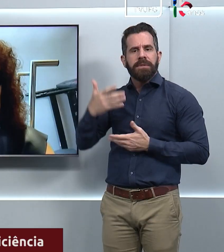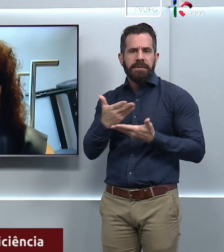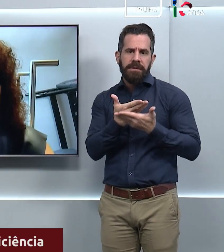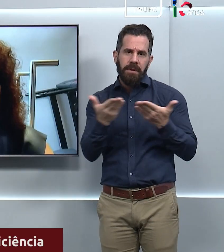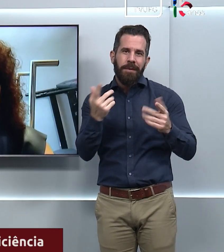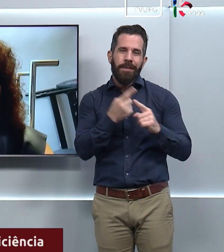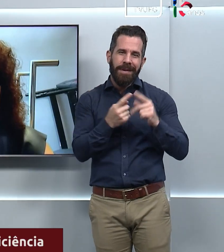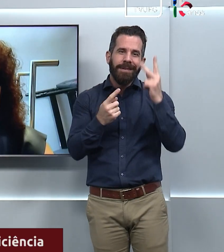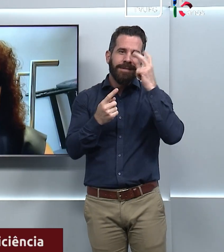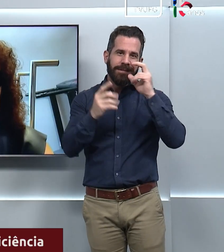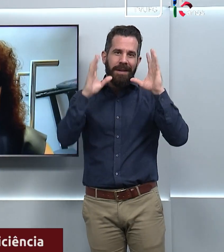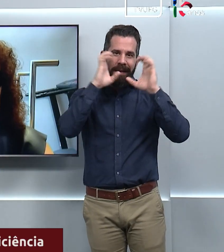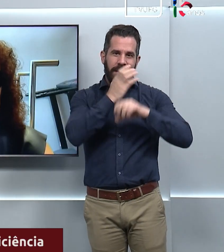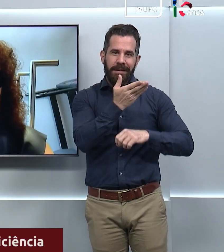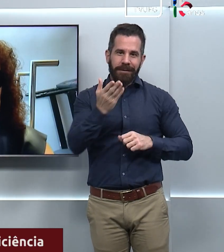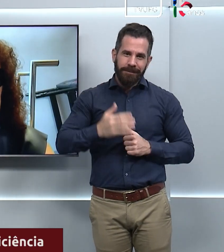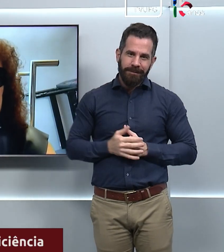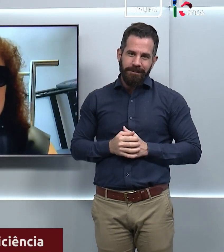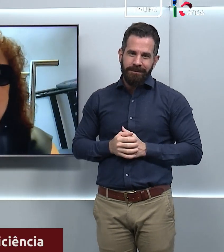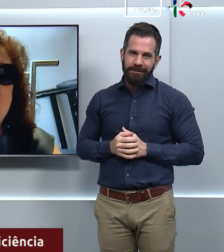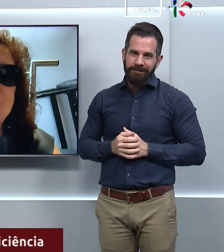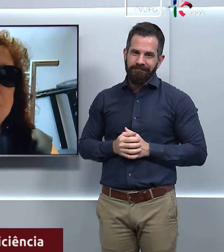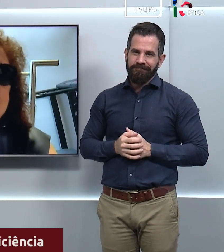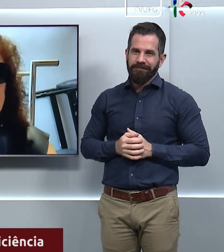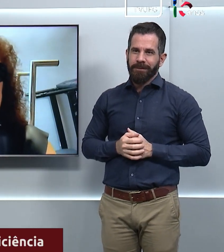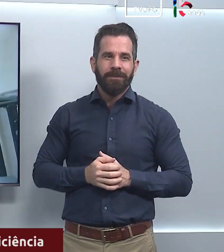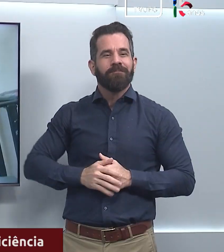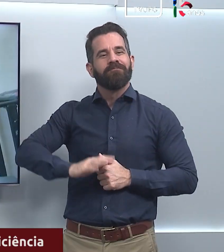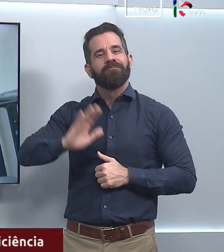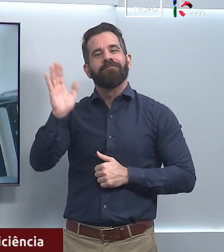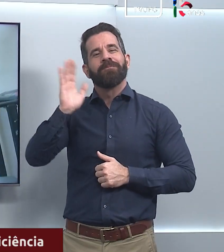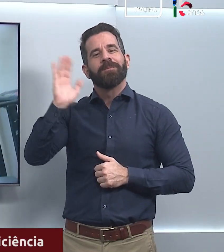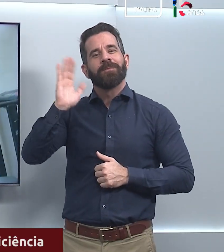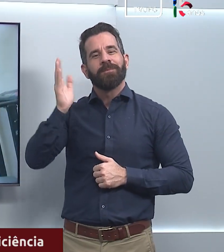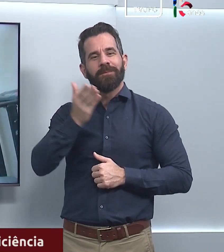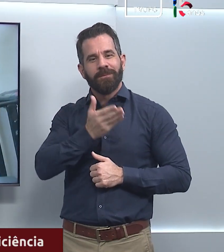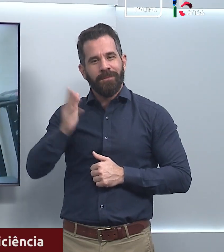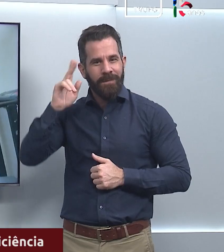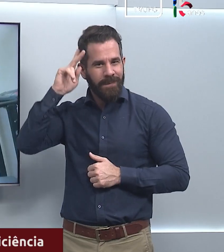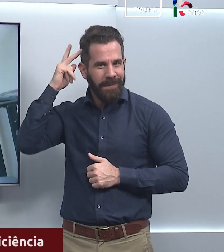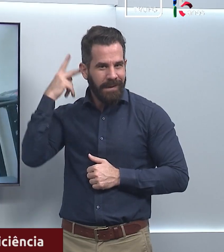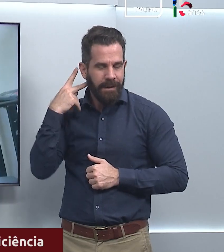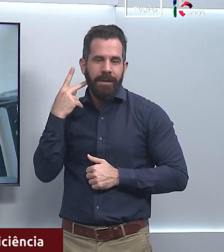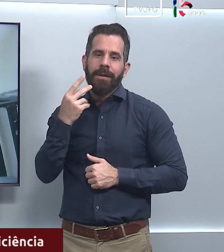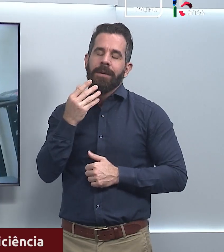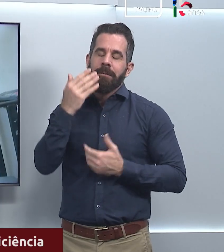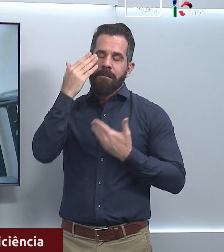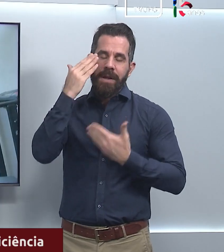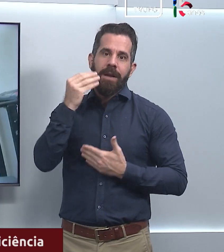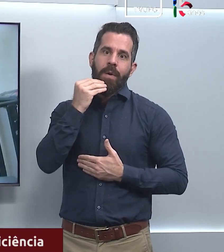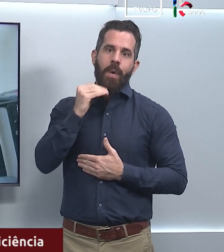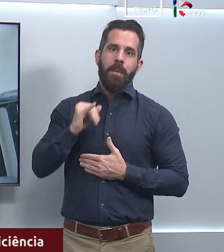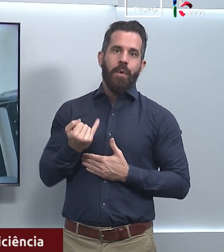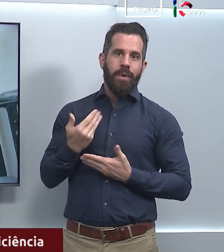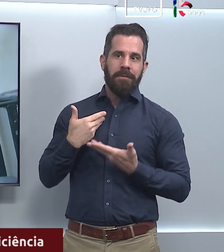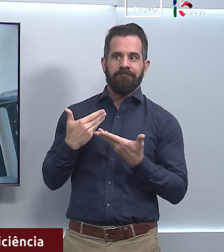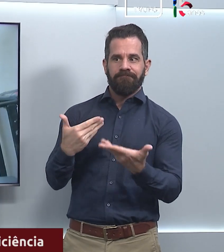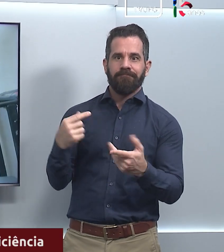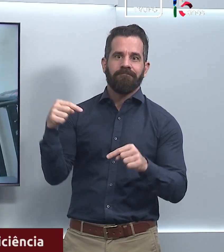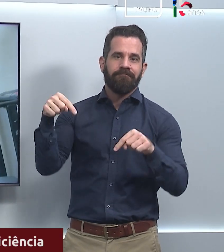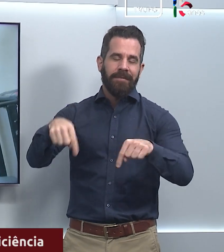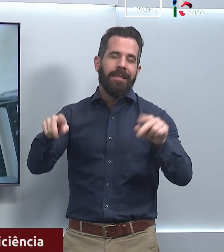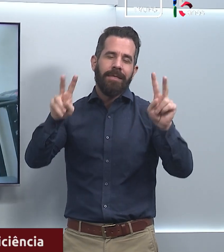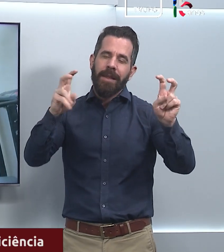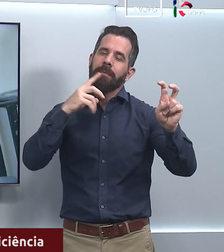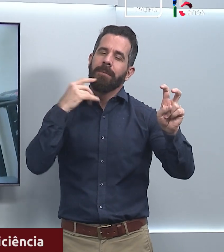nosso público cego e de baixa visão. Olá, Camila e equipe, muito obrigada aí pela oportunidade da gente falar sobre esse